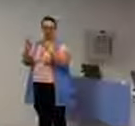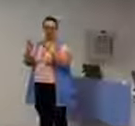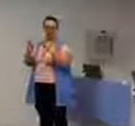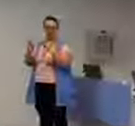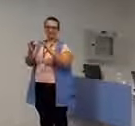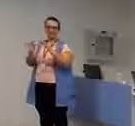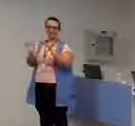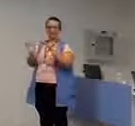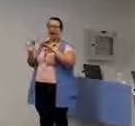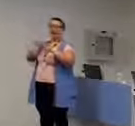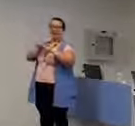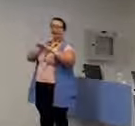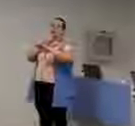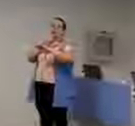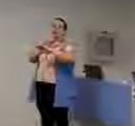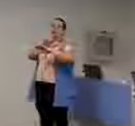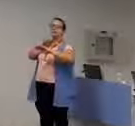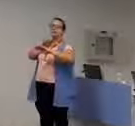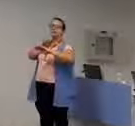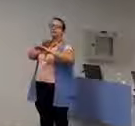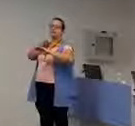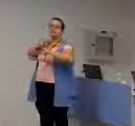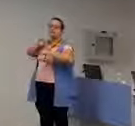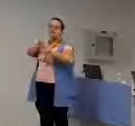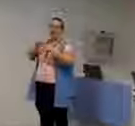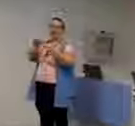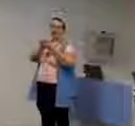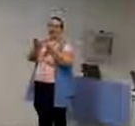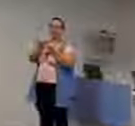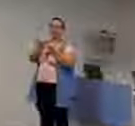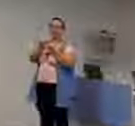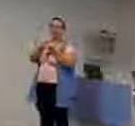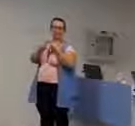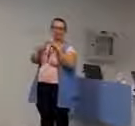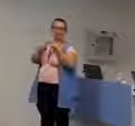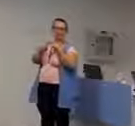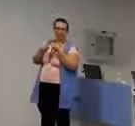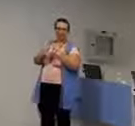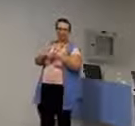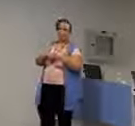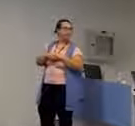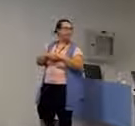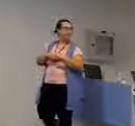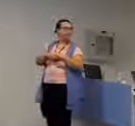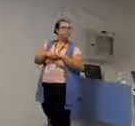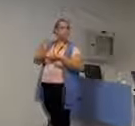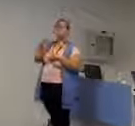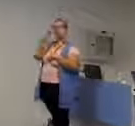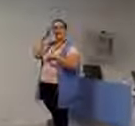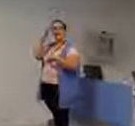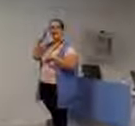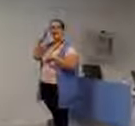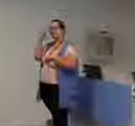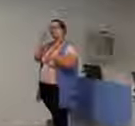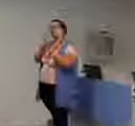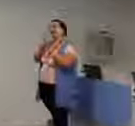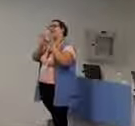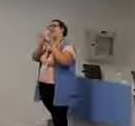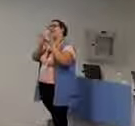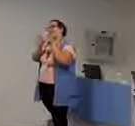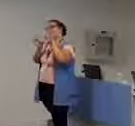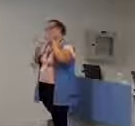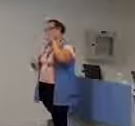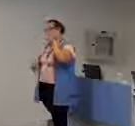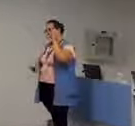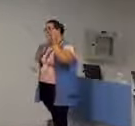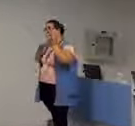desse conceito aplicado em ferramentaria. Bom, é uma palestra longa, então a gente vai fazer só a